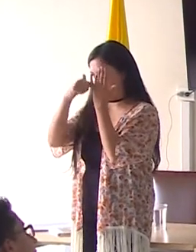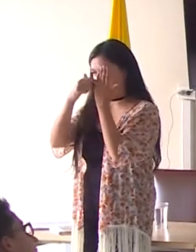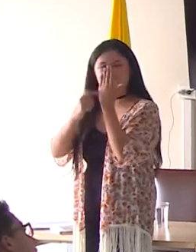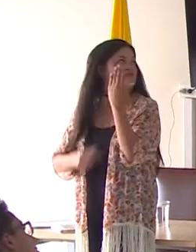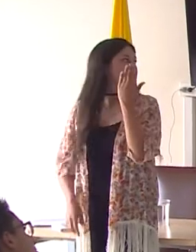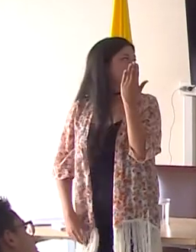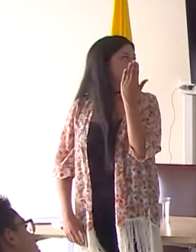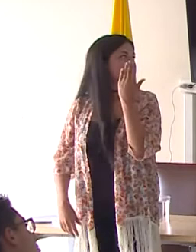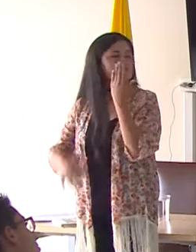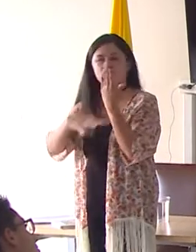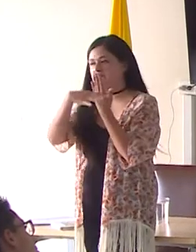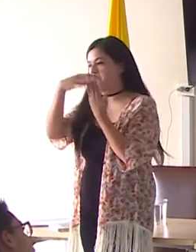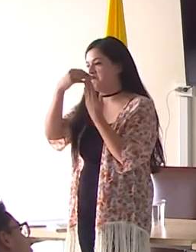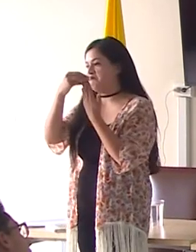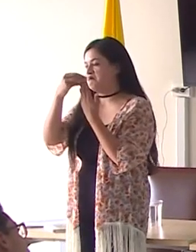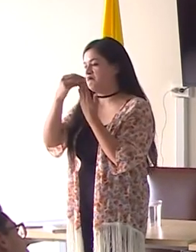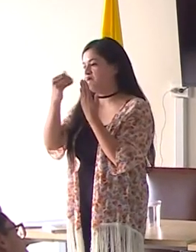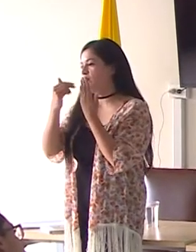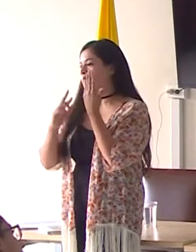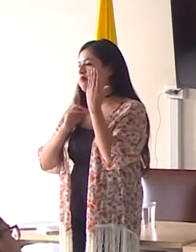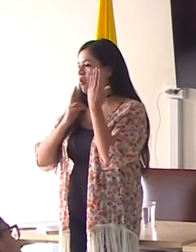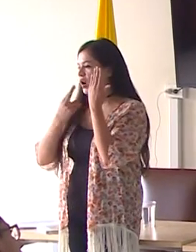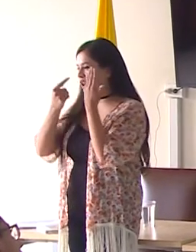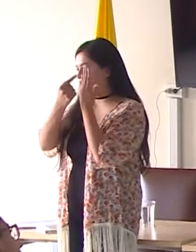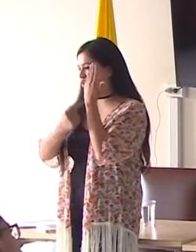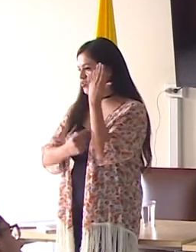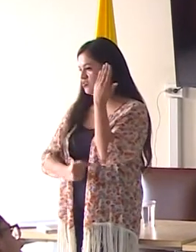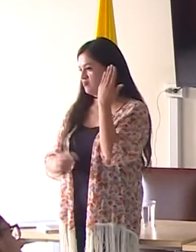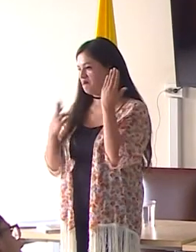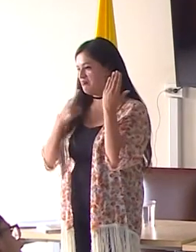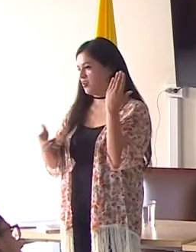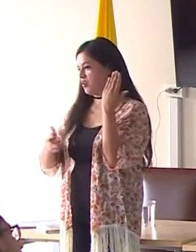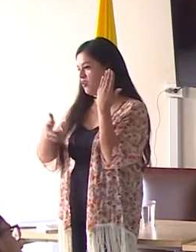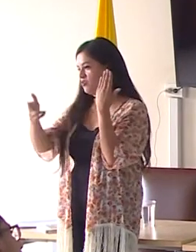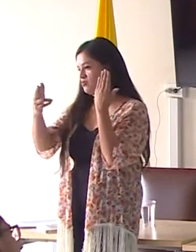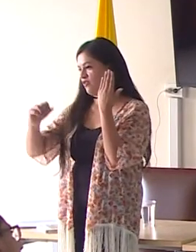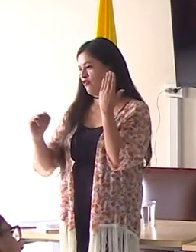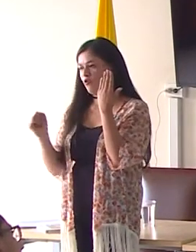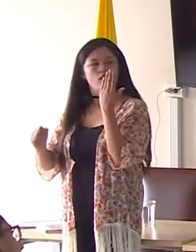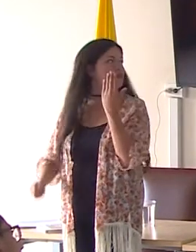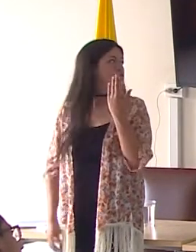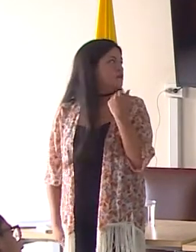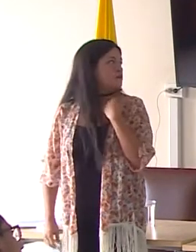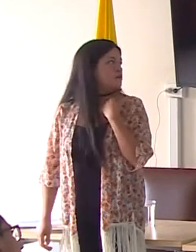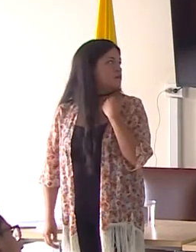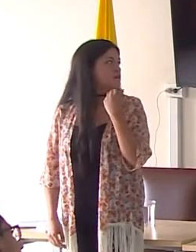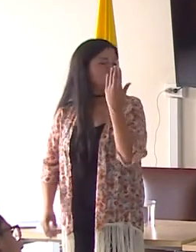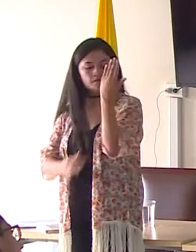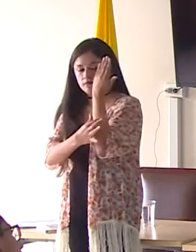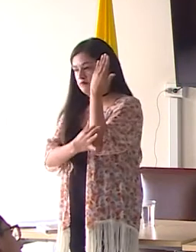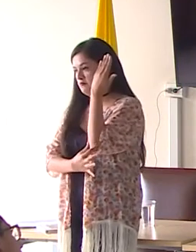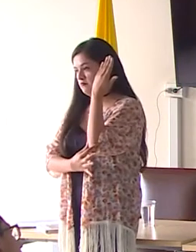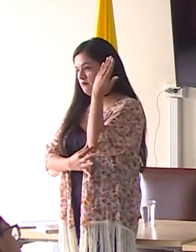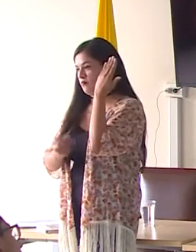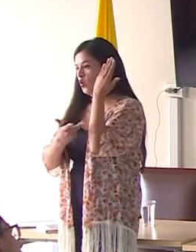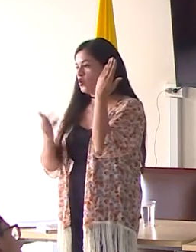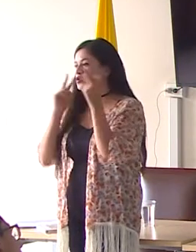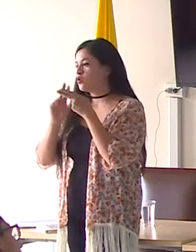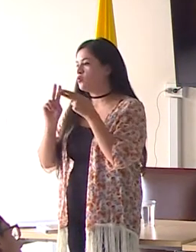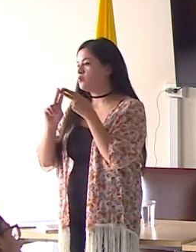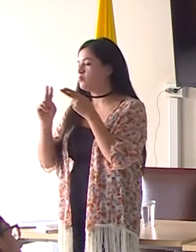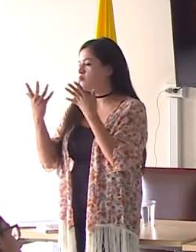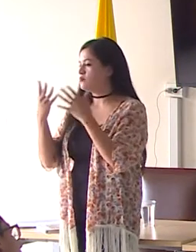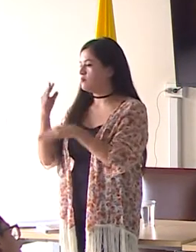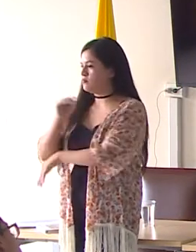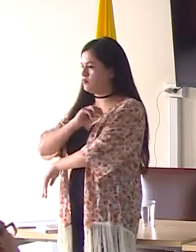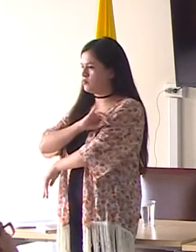urbanas de los ríos que hacen parte de la cuenca del río bogotá y aquí para acá es todo lo que conocemos como la localidad